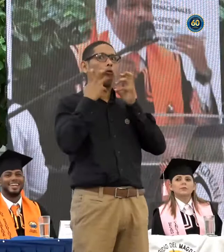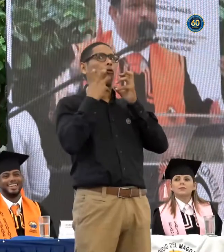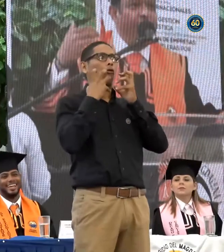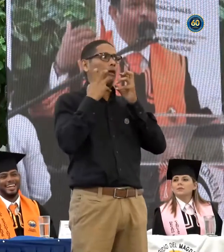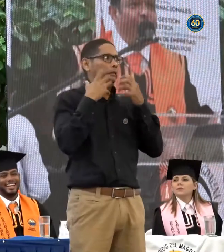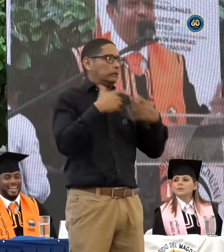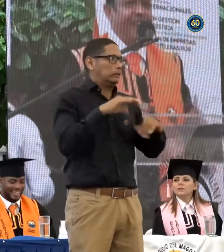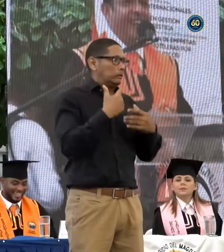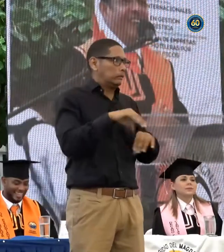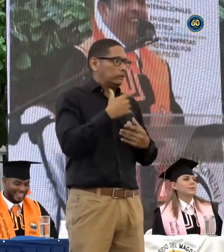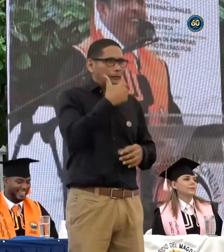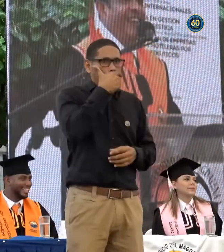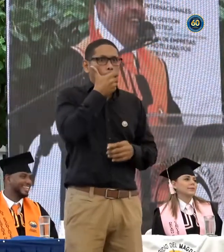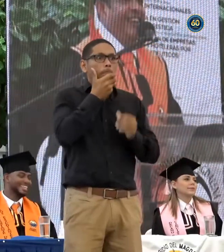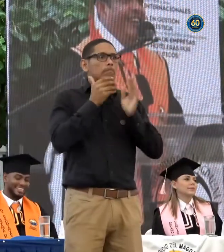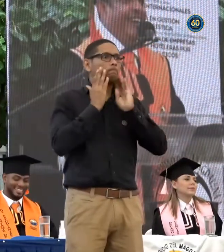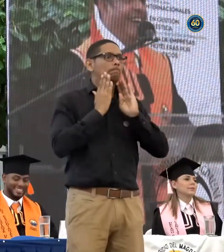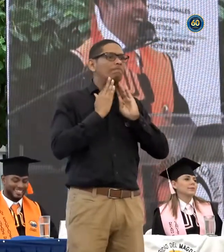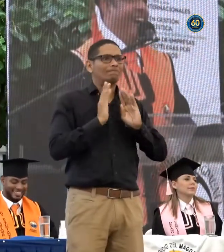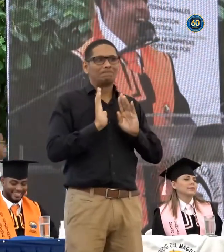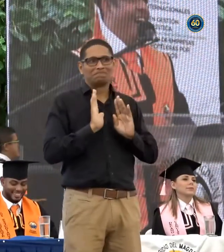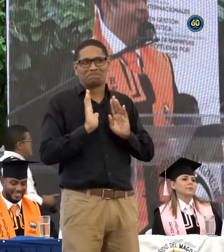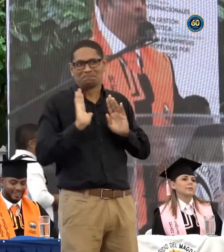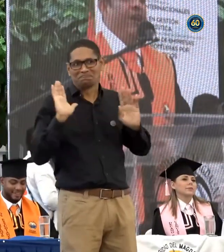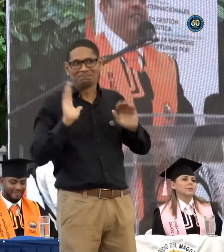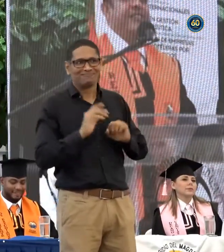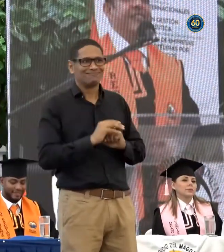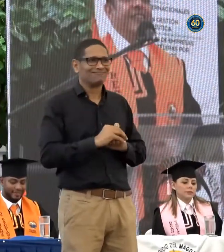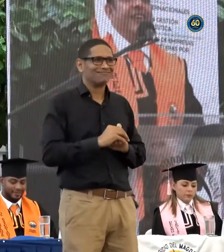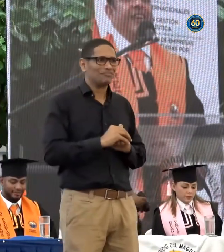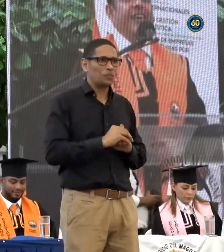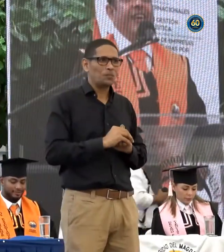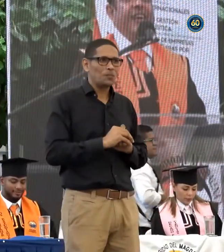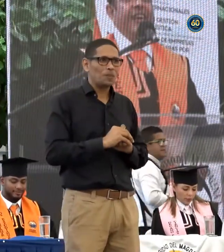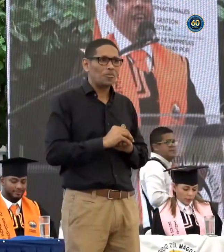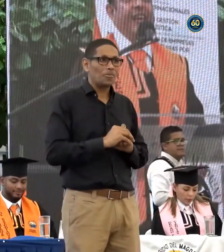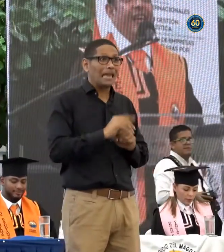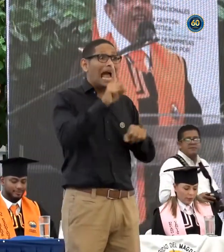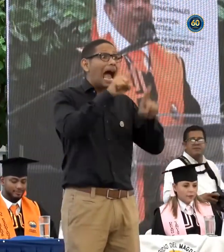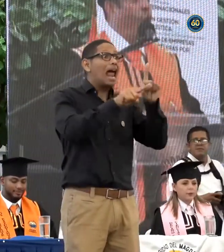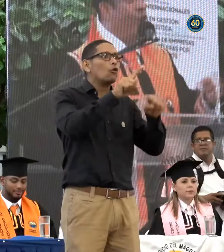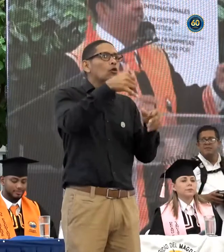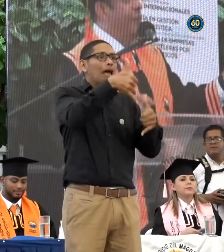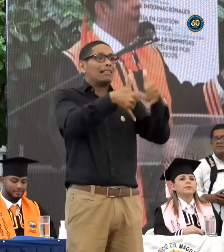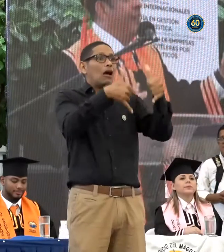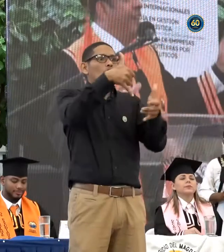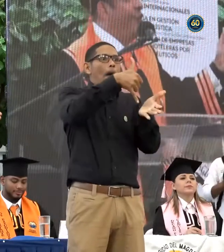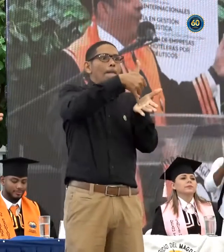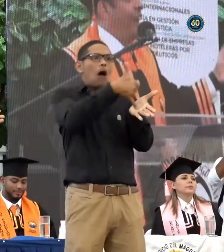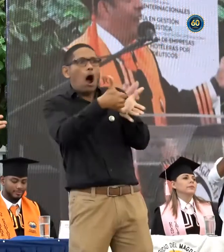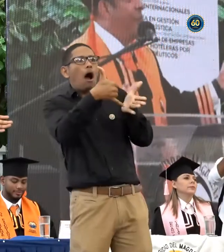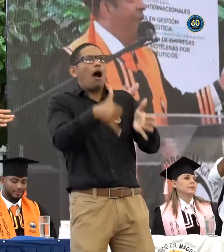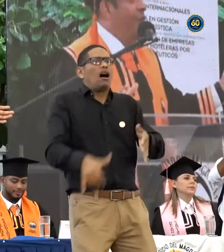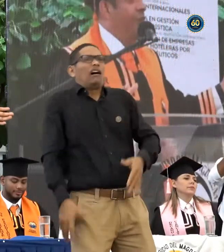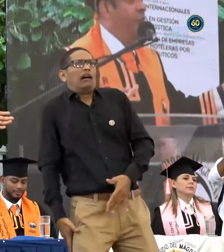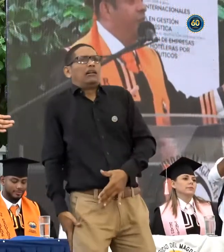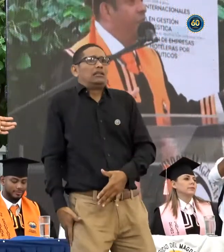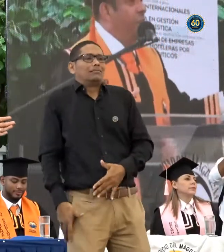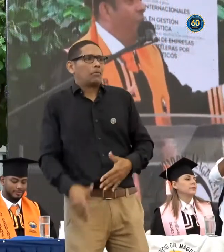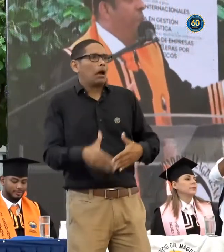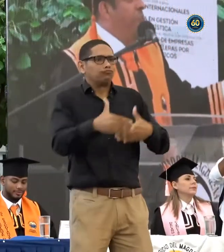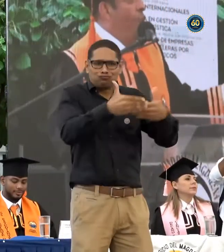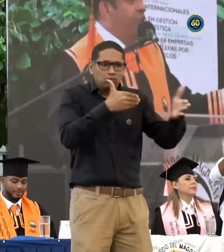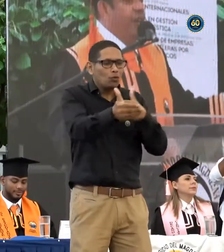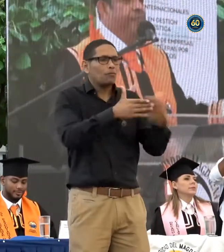corte algunas tacones se partieron en el camino pero no